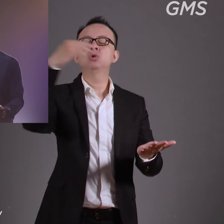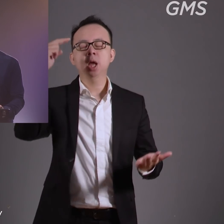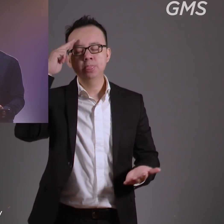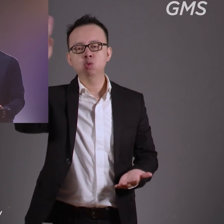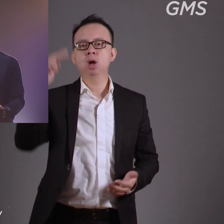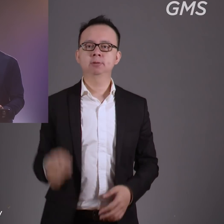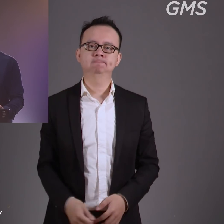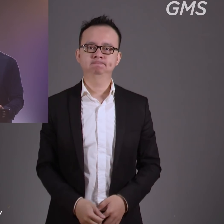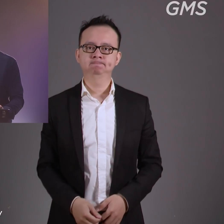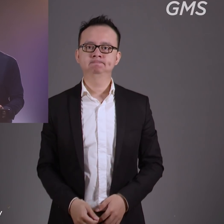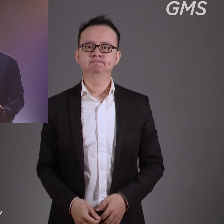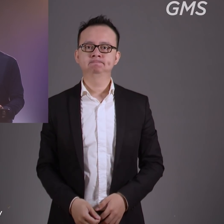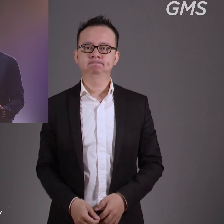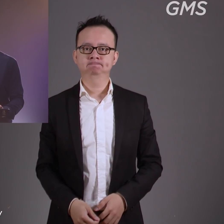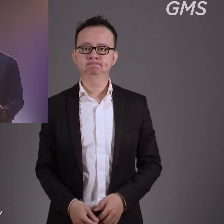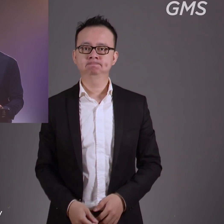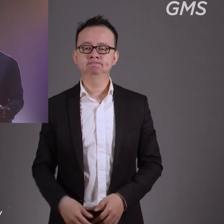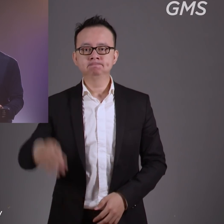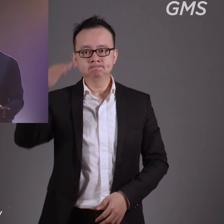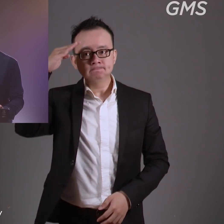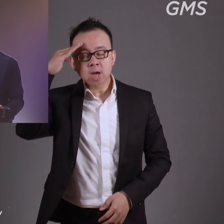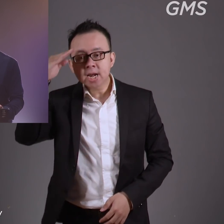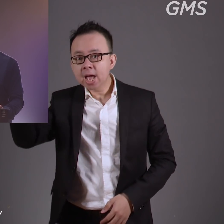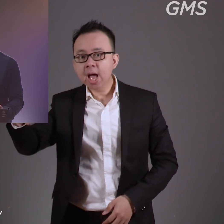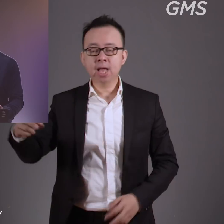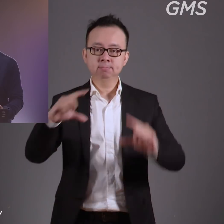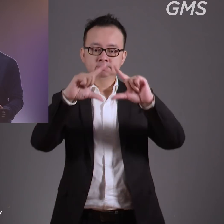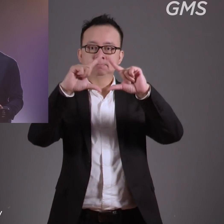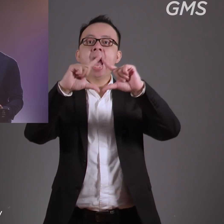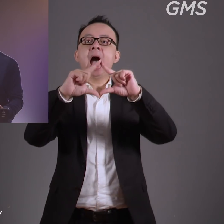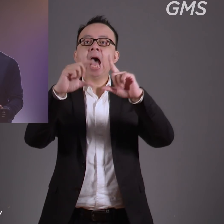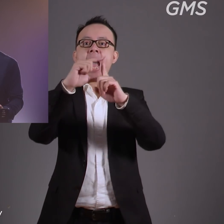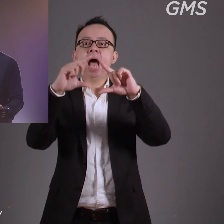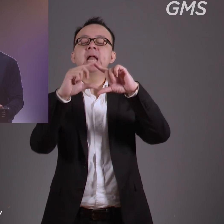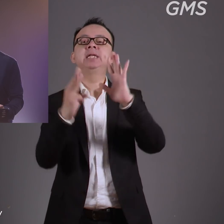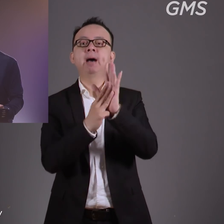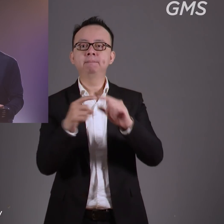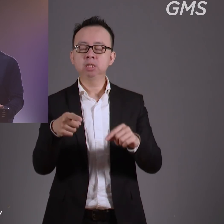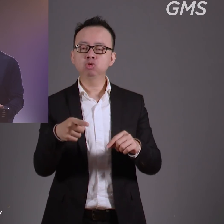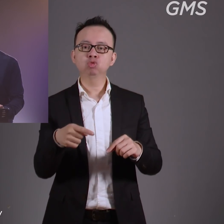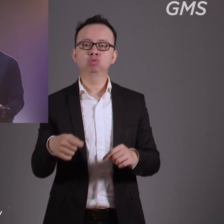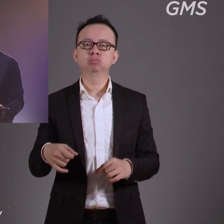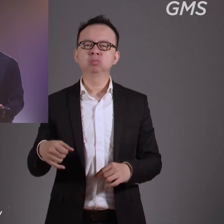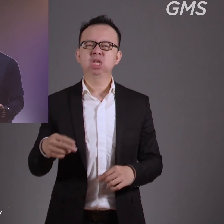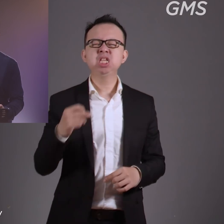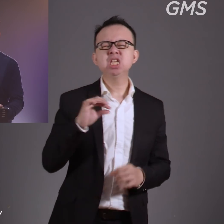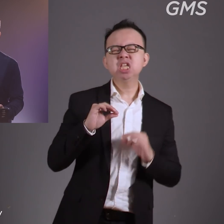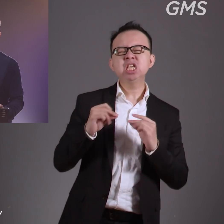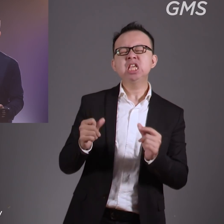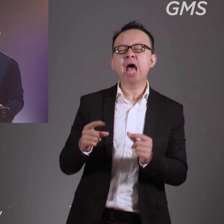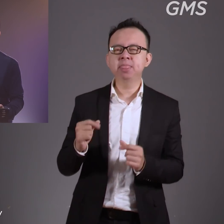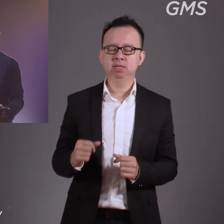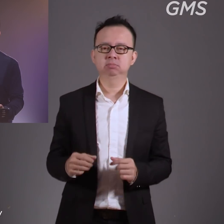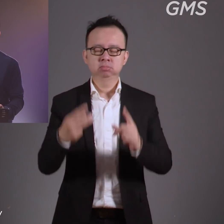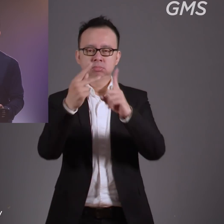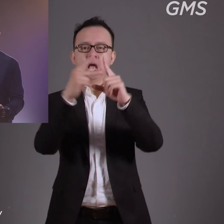Tentunya kita tahu putra Adam, Kain dan Habil terjadi pertikaian karena iri hati. Habil nggak salah, Habil dibunuh oleh